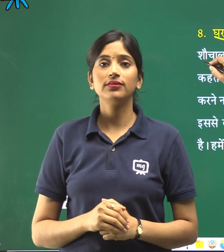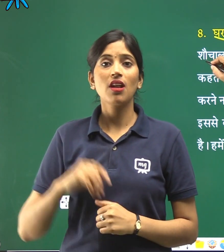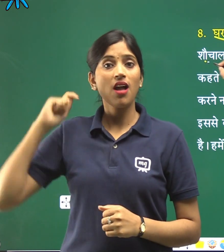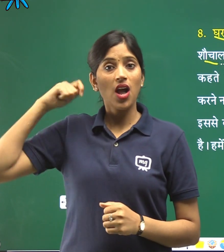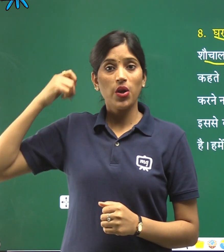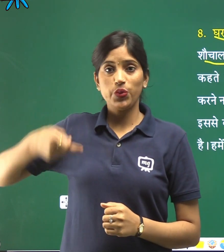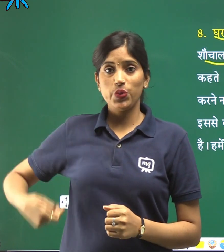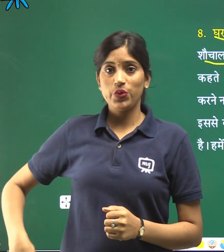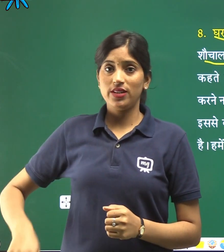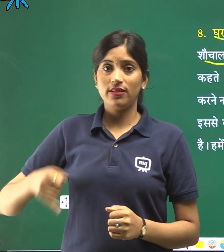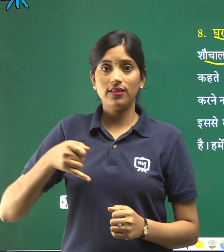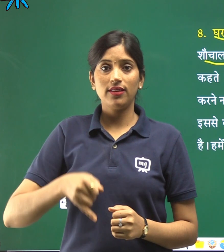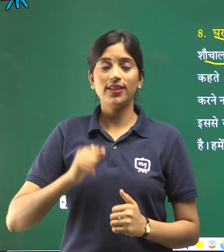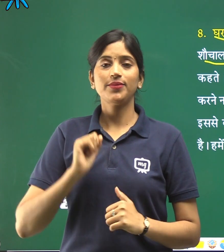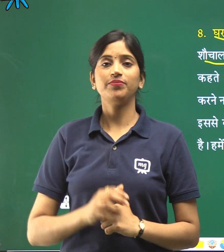शौचालय है।